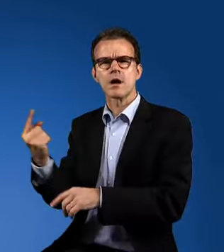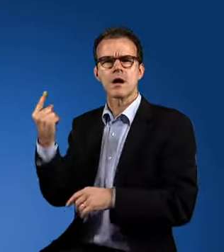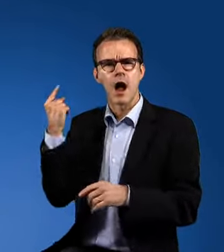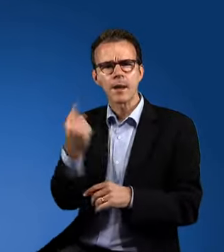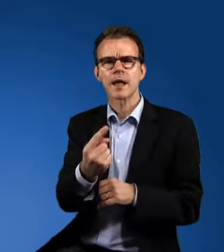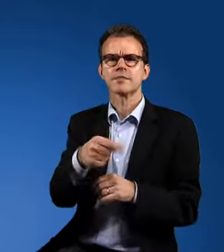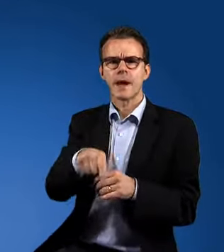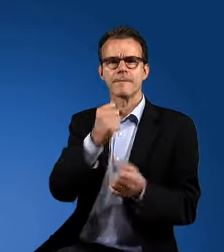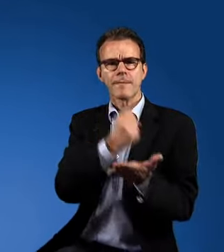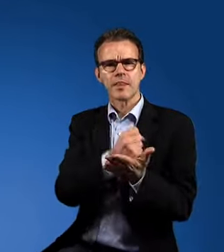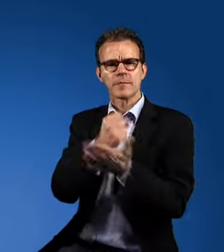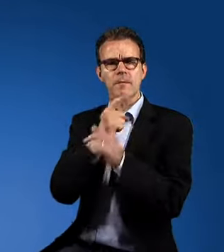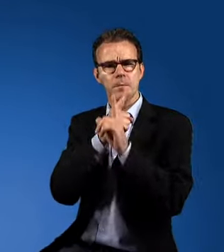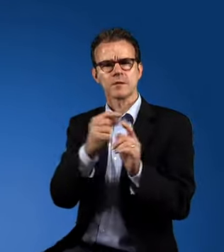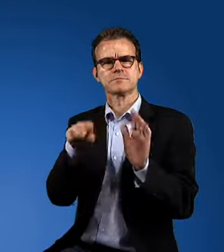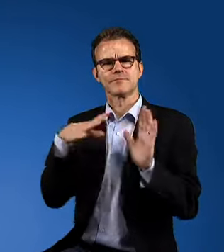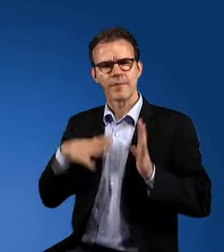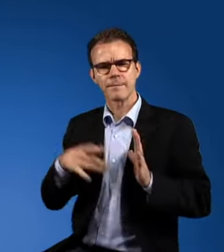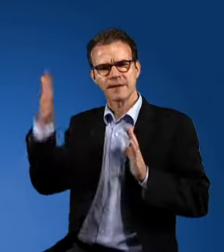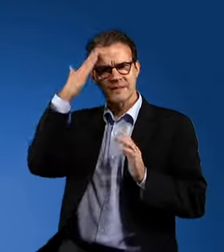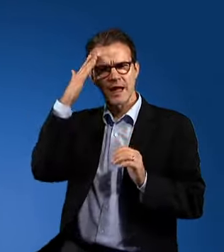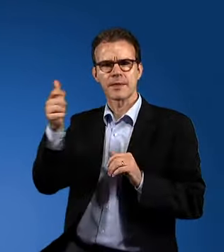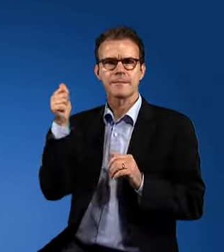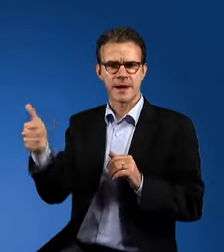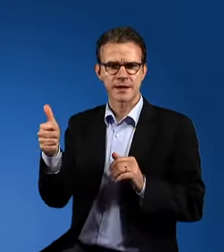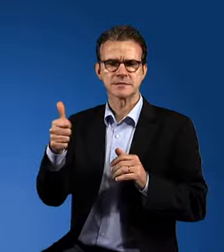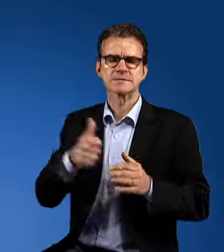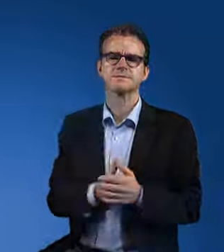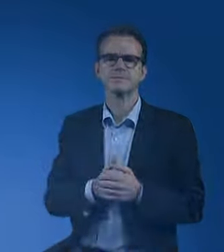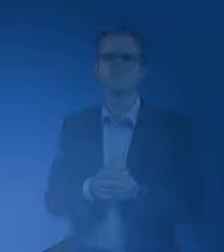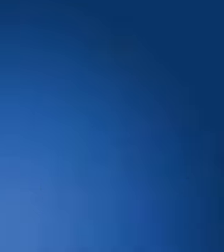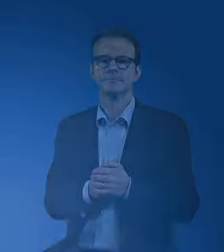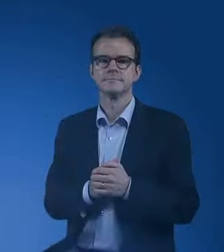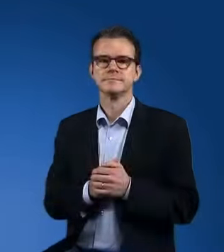vammaiset henkilöt on itse otettava mukaan tähän päätöksentekoon.